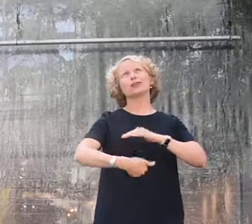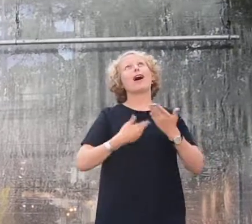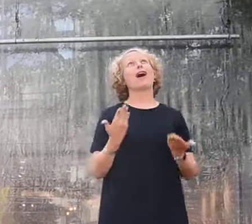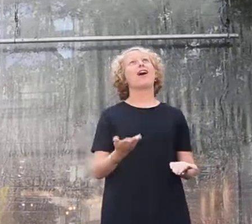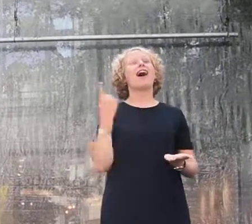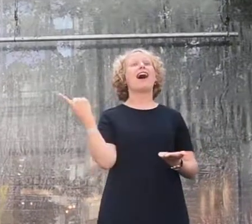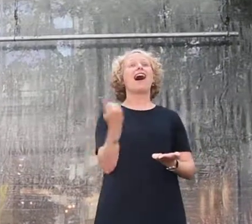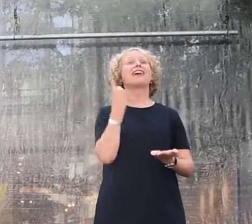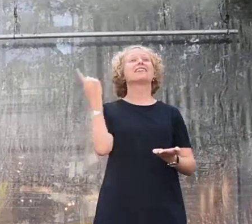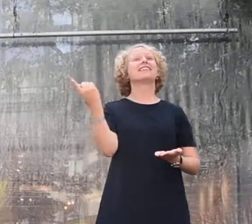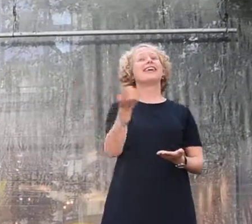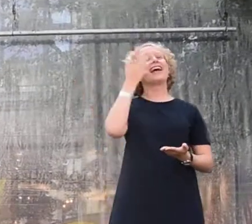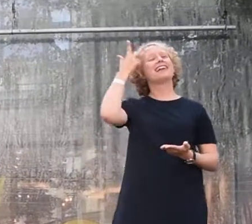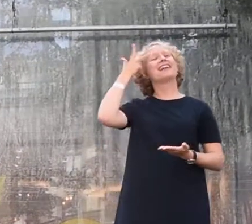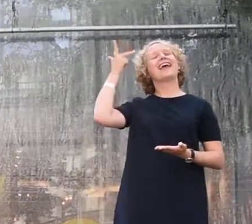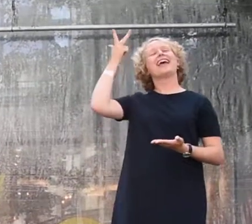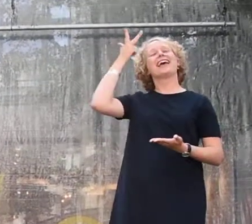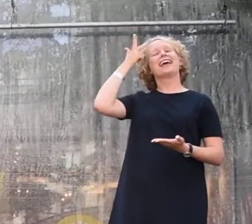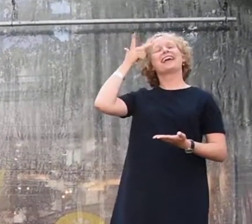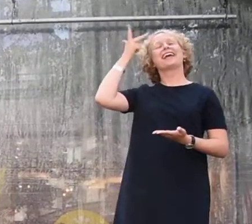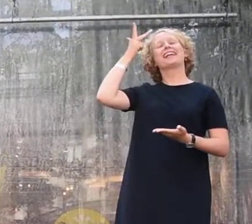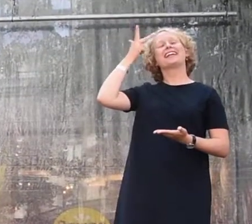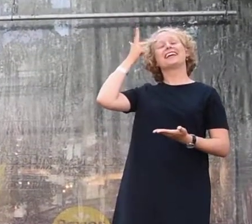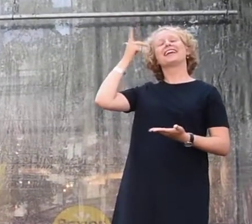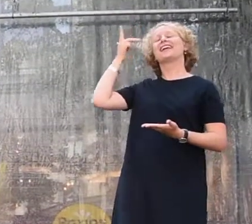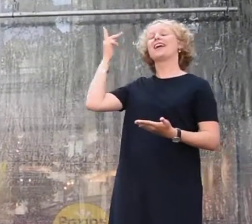Nachten om nooit te vergeten,